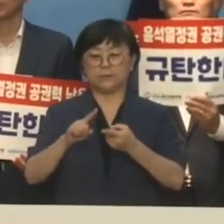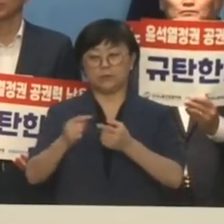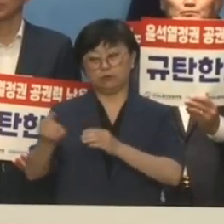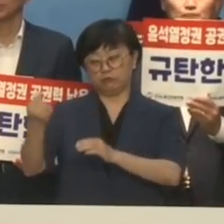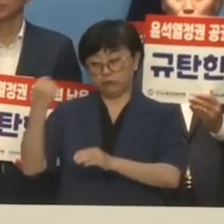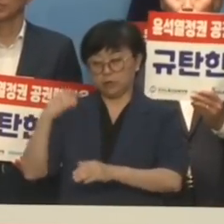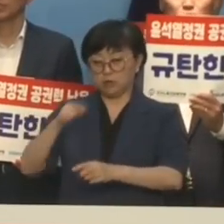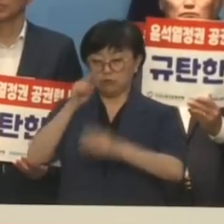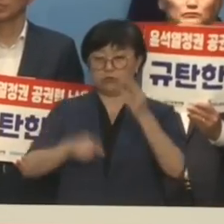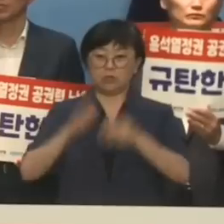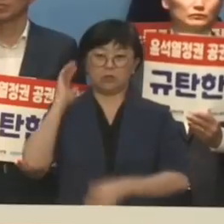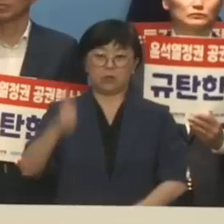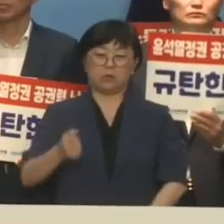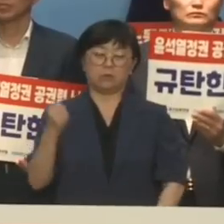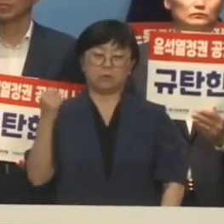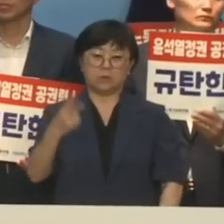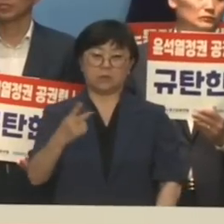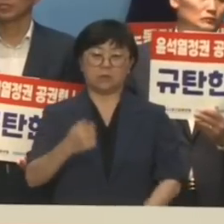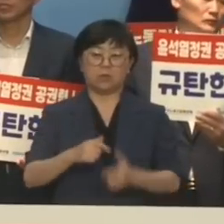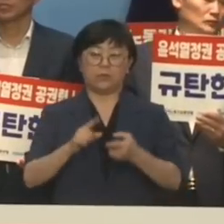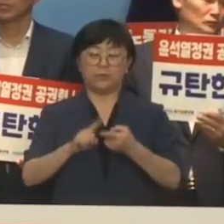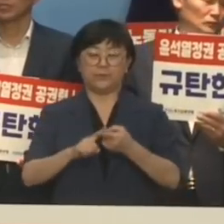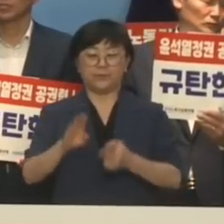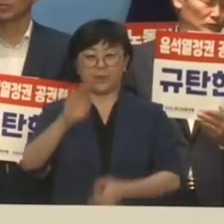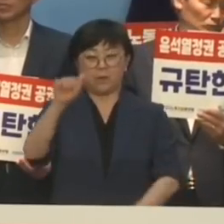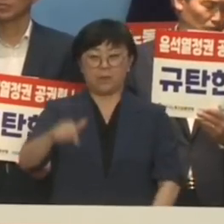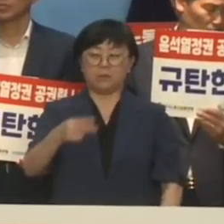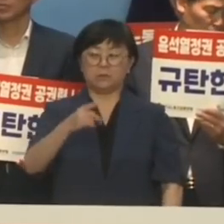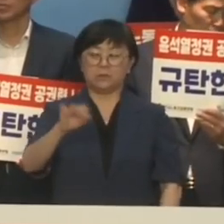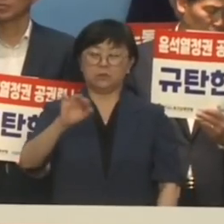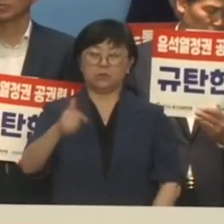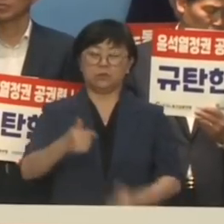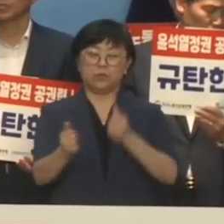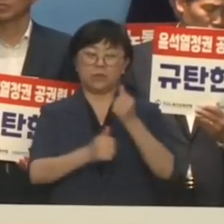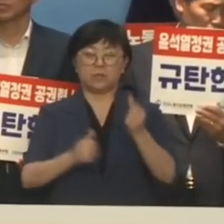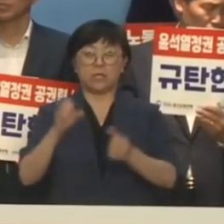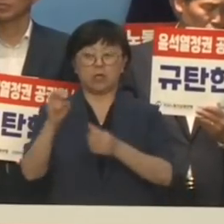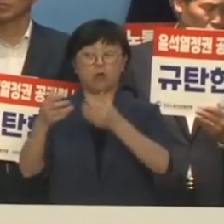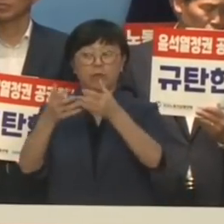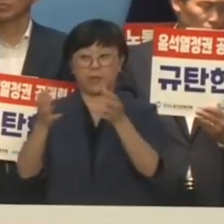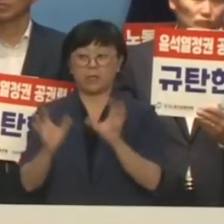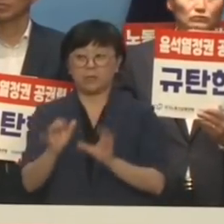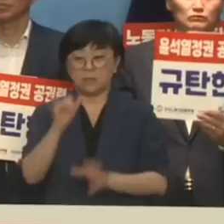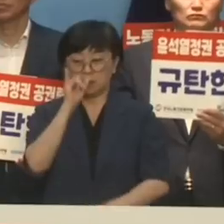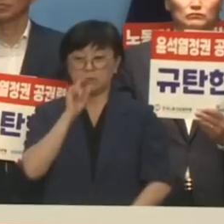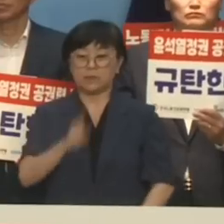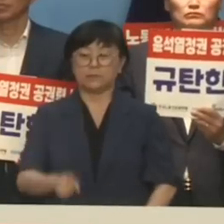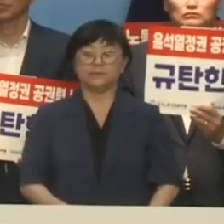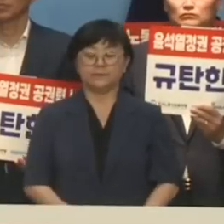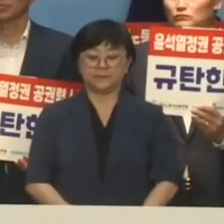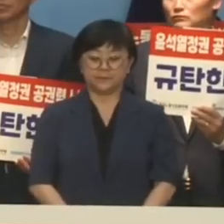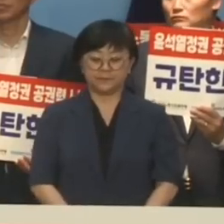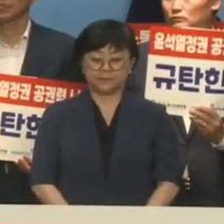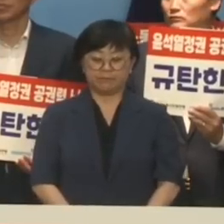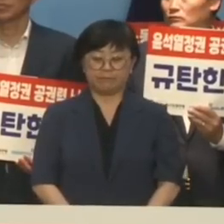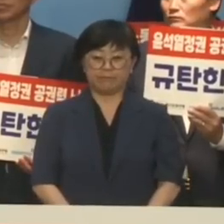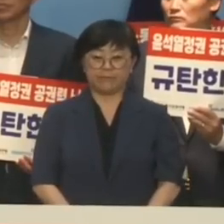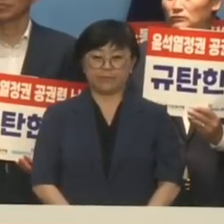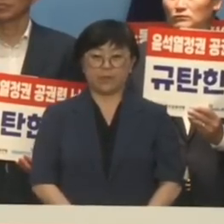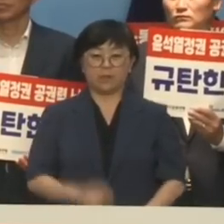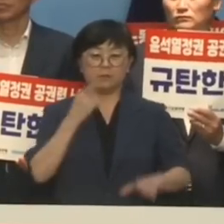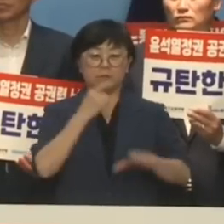윤석열 대통령과 그리고 박대출 위원장을 비롯한 여당이 존재한다고 봅니다.